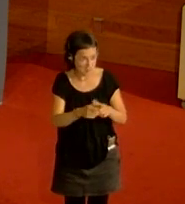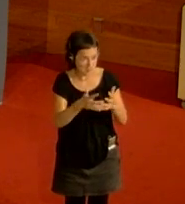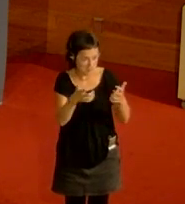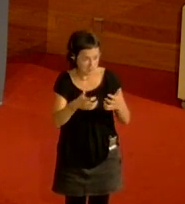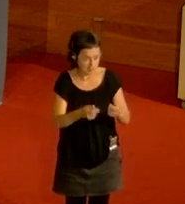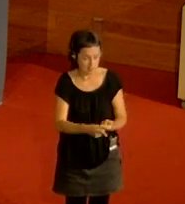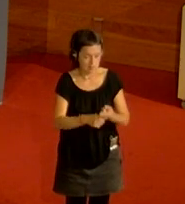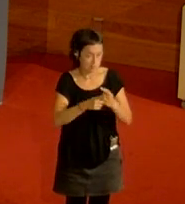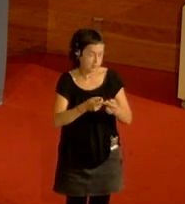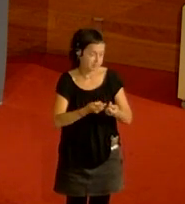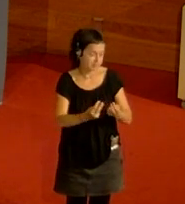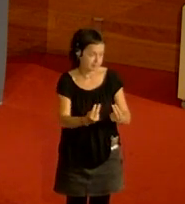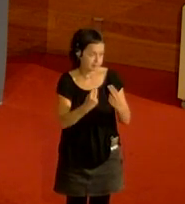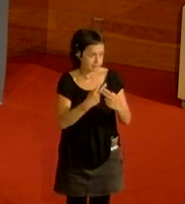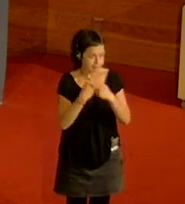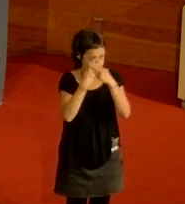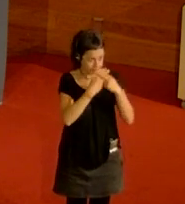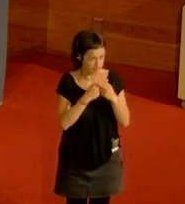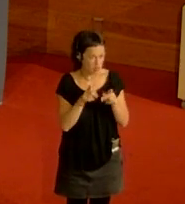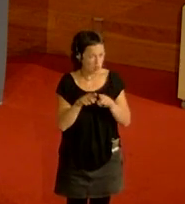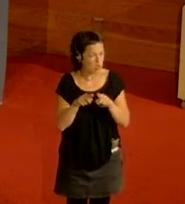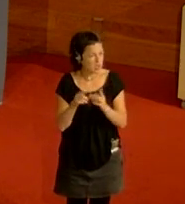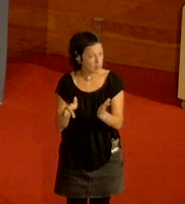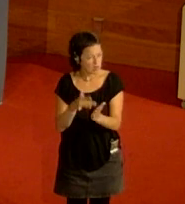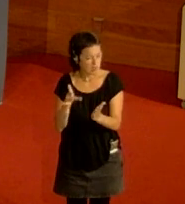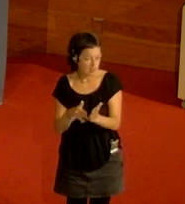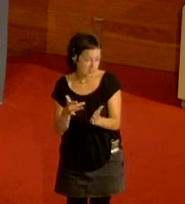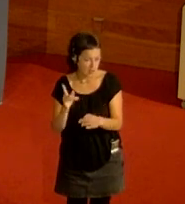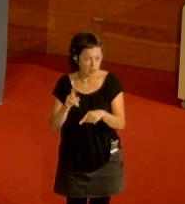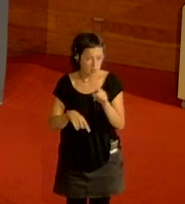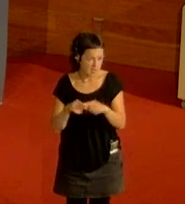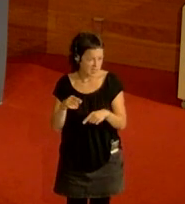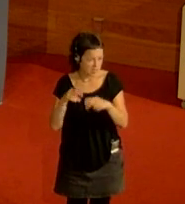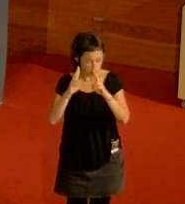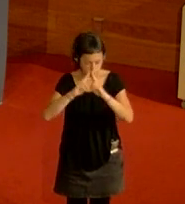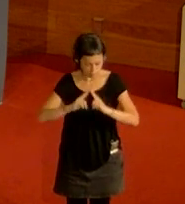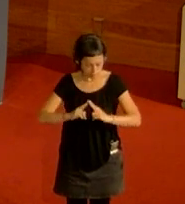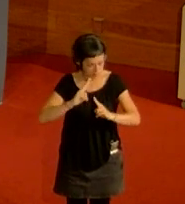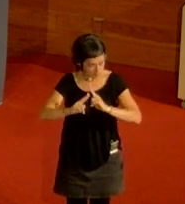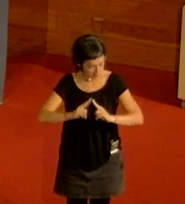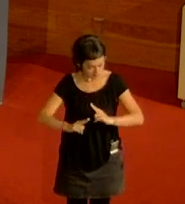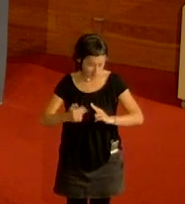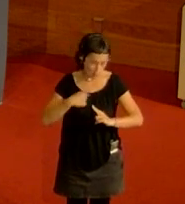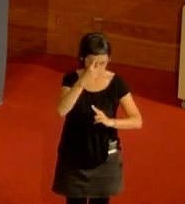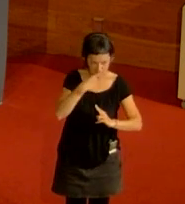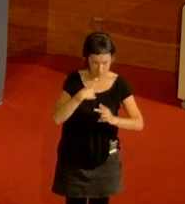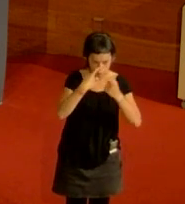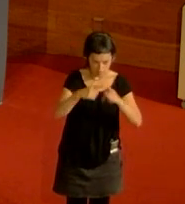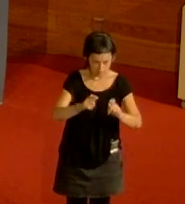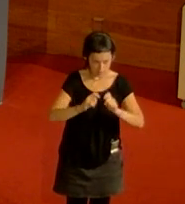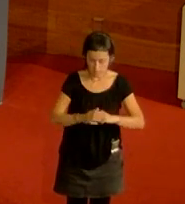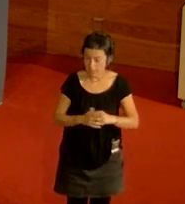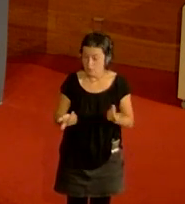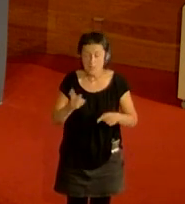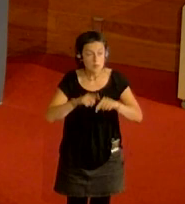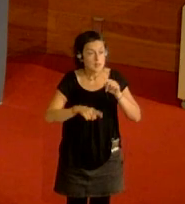muchas revistas nos hacen este tipo de Test en los que atendiendo a las respuestas nos dan un perfil u otro Eh pues atendiendo lo que hayamos